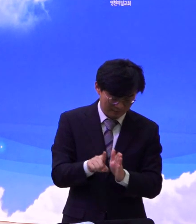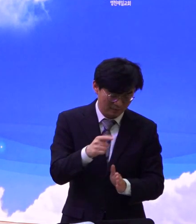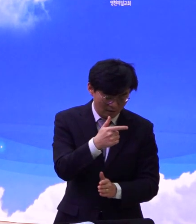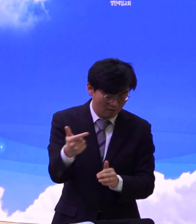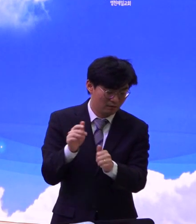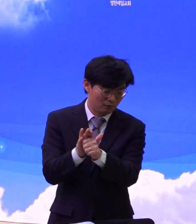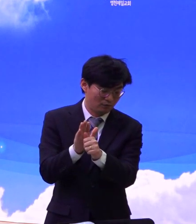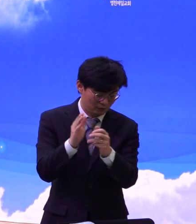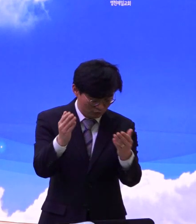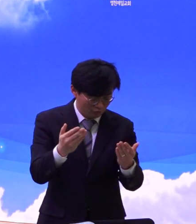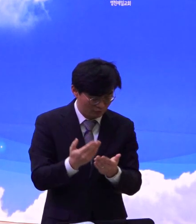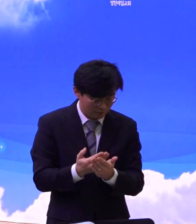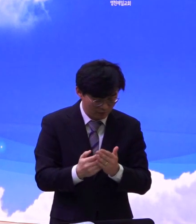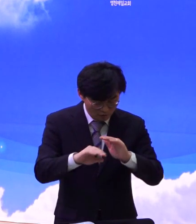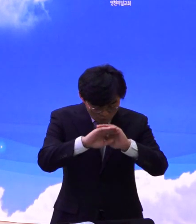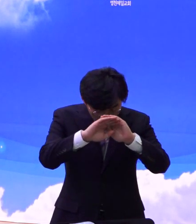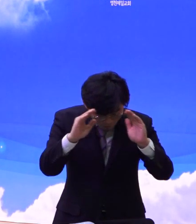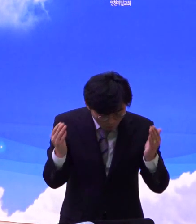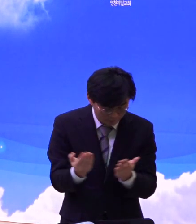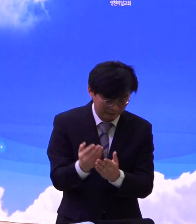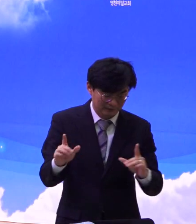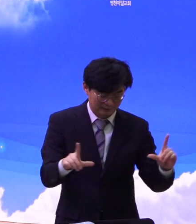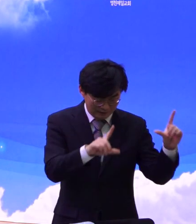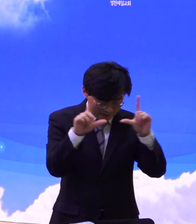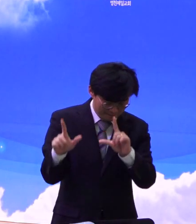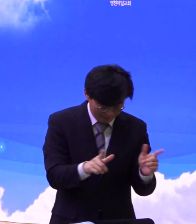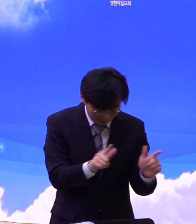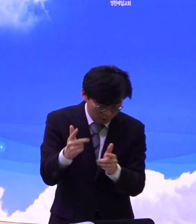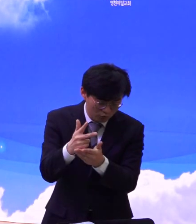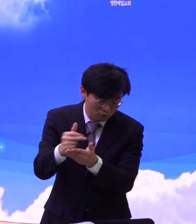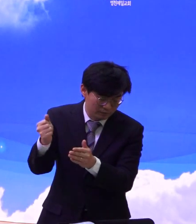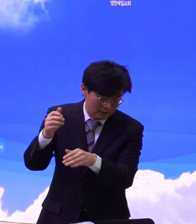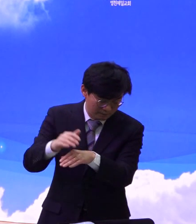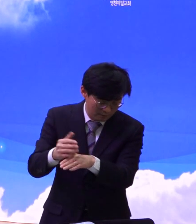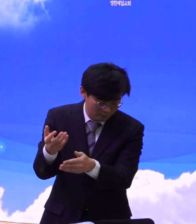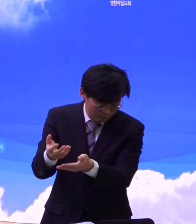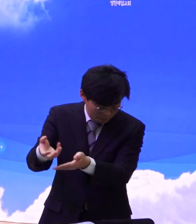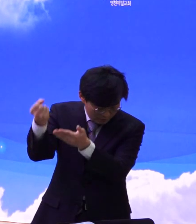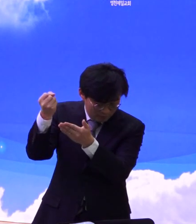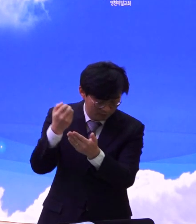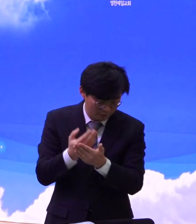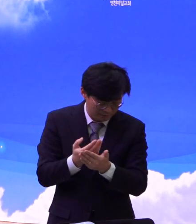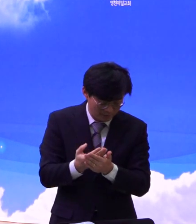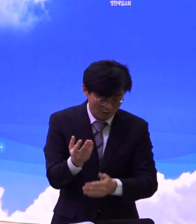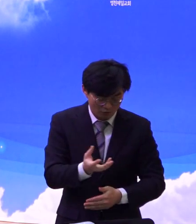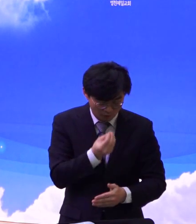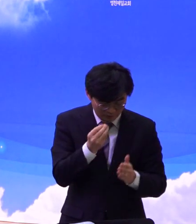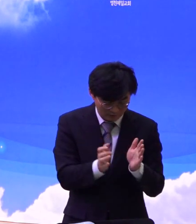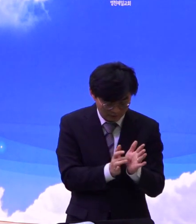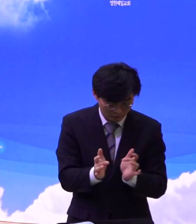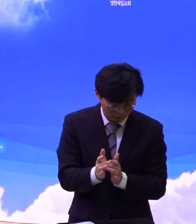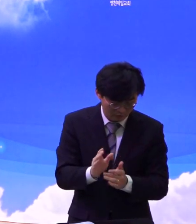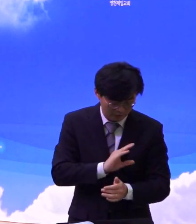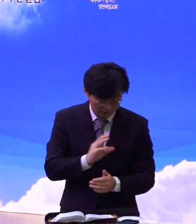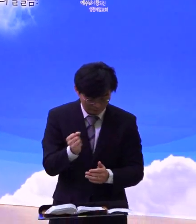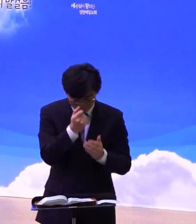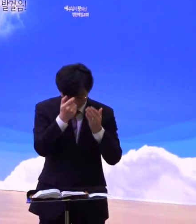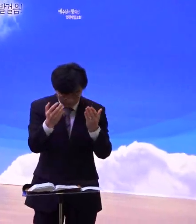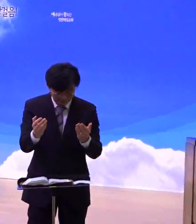주시옵소서. 우리의 모든 삶을 주님께 맡겨드리며 거룩하신 예수님의 이름으로 기도합니다.